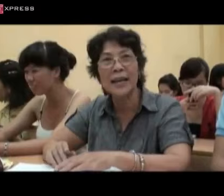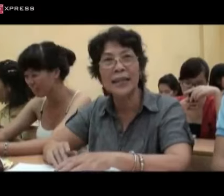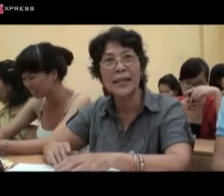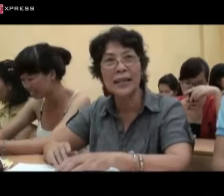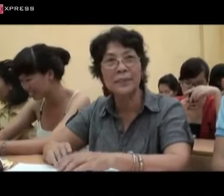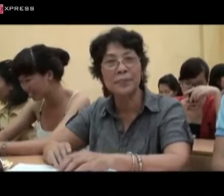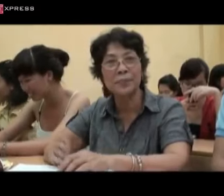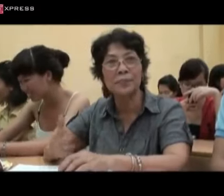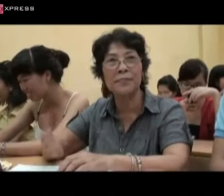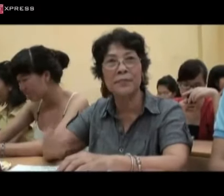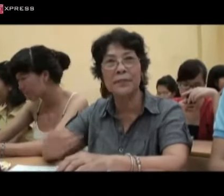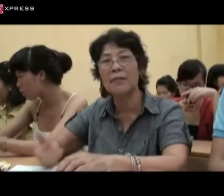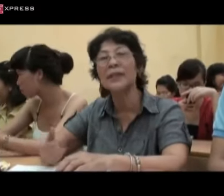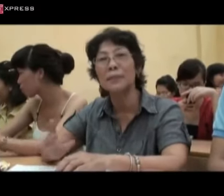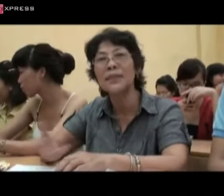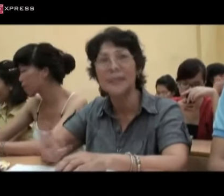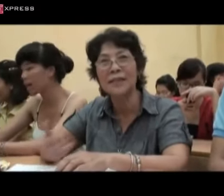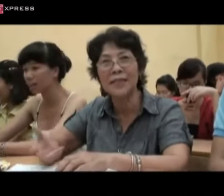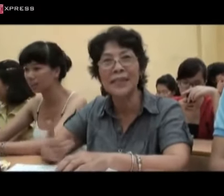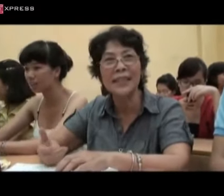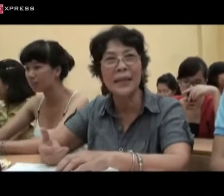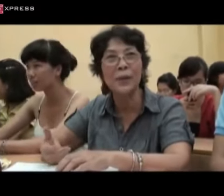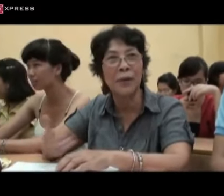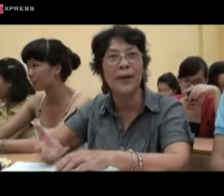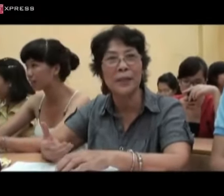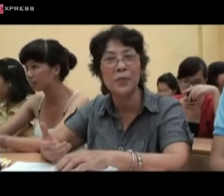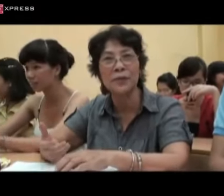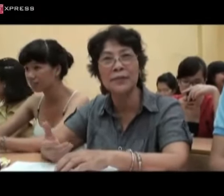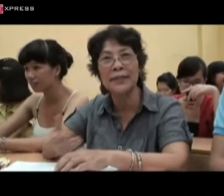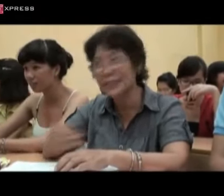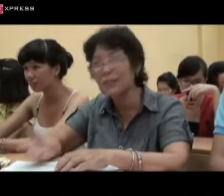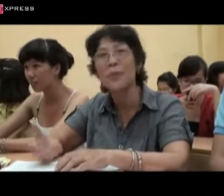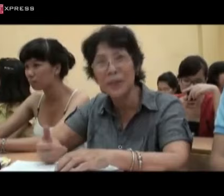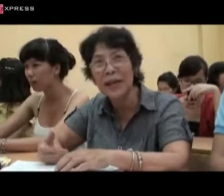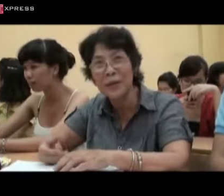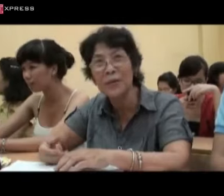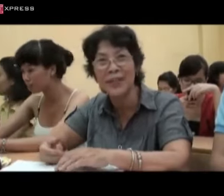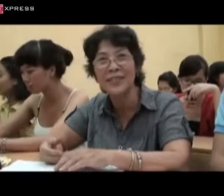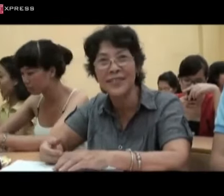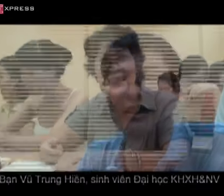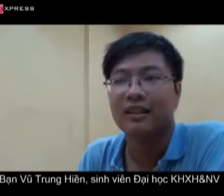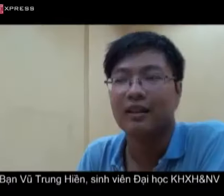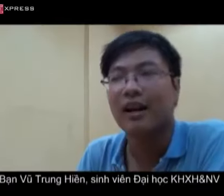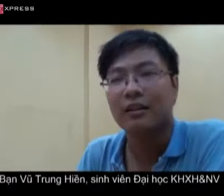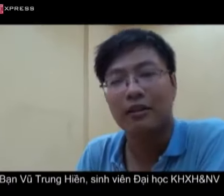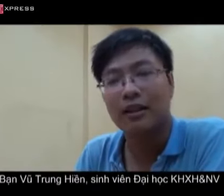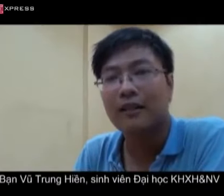người ta có những cái tâm tư ngày ta muốn người ta giao tiếp nhau thế nào. Khó khăn lớn nhất với em